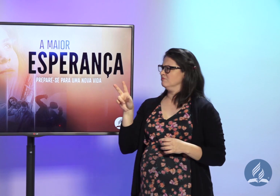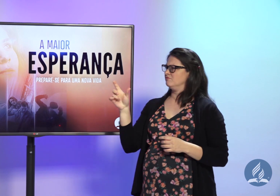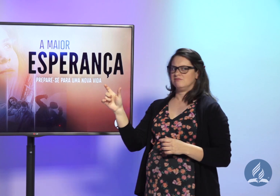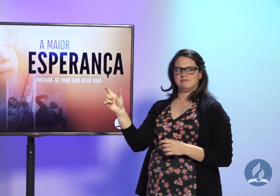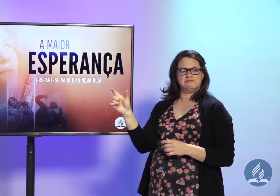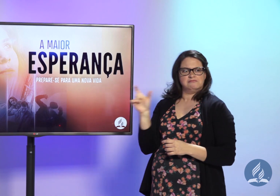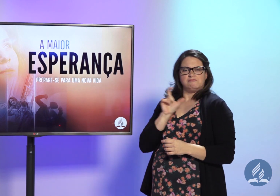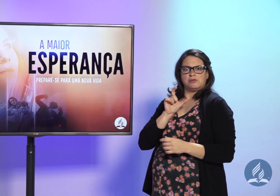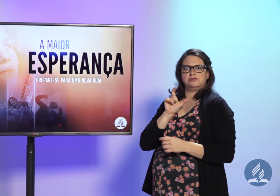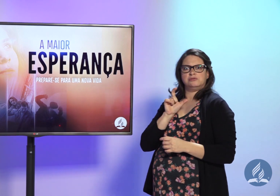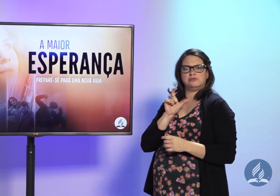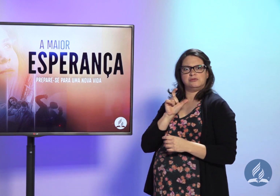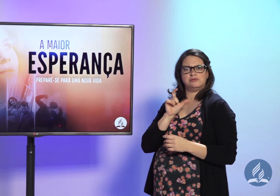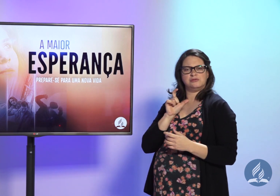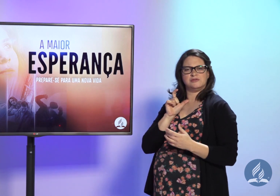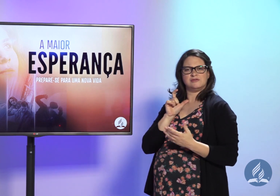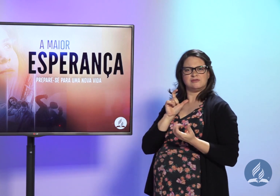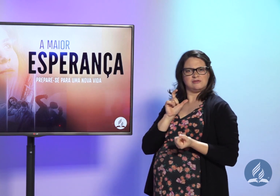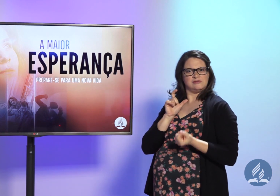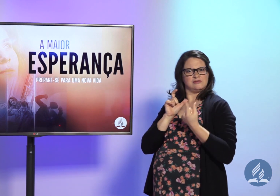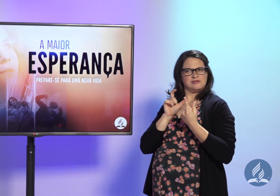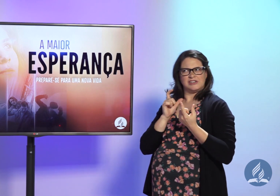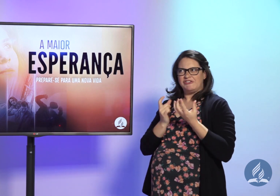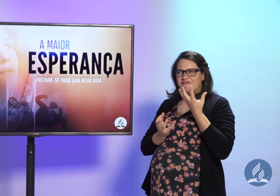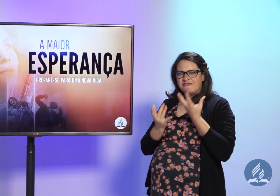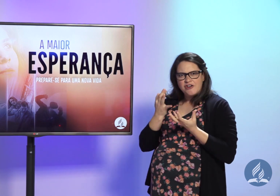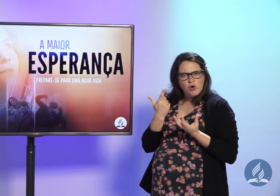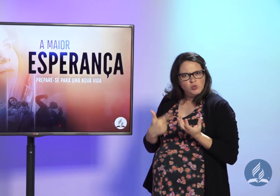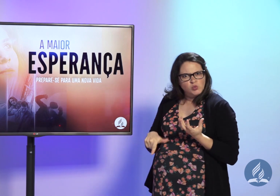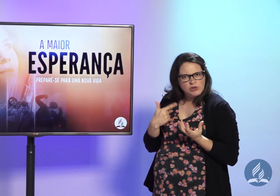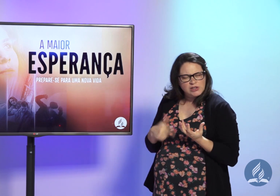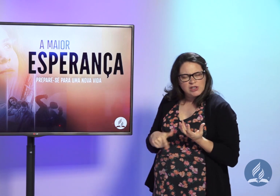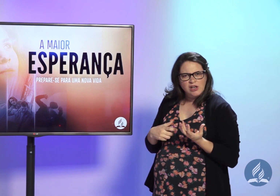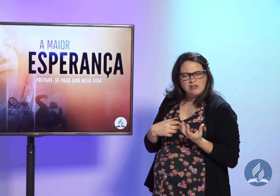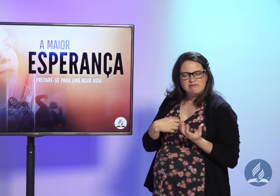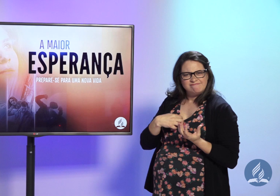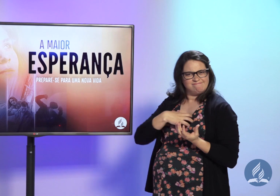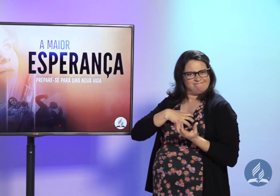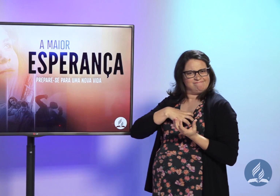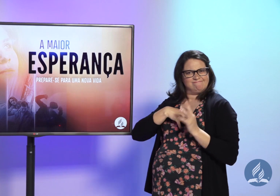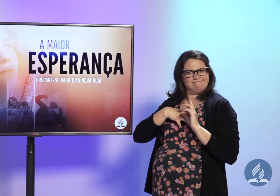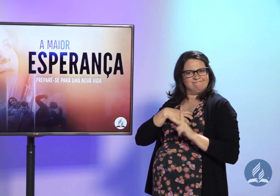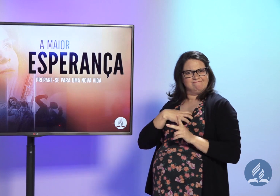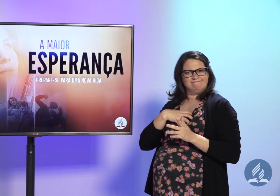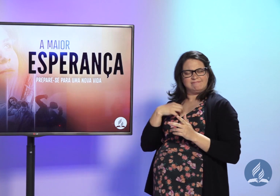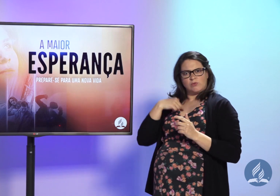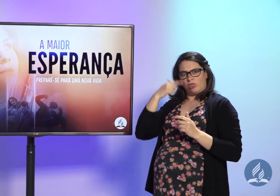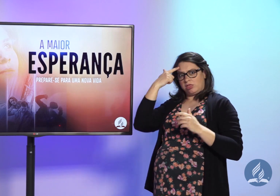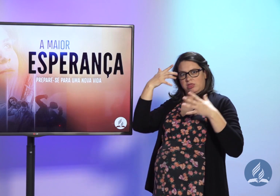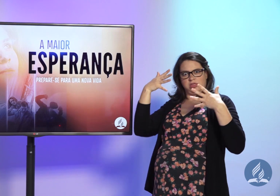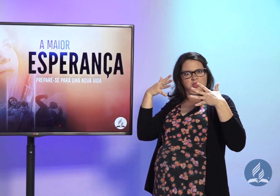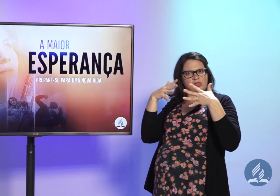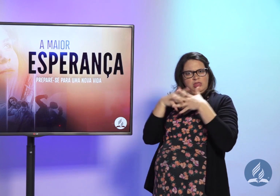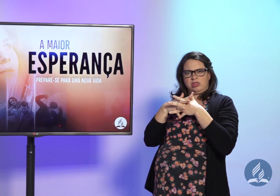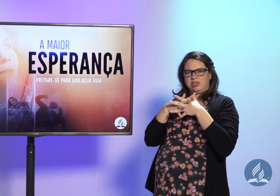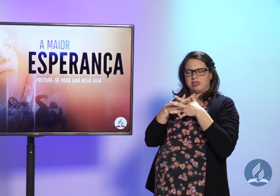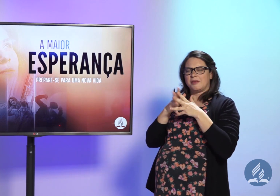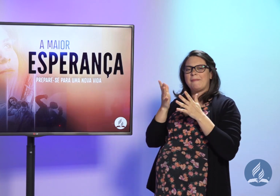que não. Aquela mensagem tocou fundo em sua mente, em seu coração, e ele ficou pensando sobre aquilo. Nossa, será que não existe